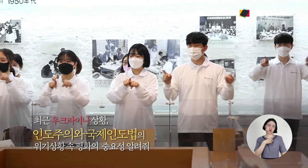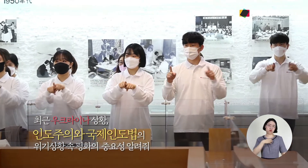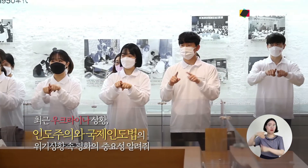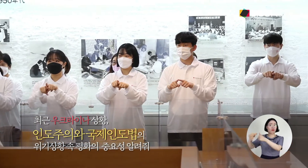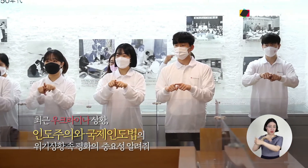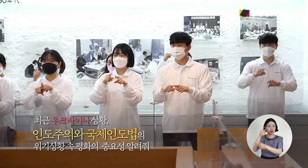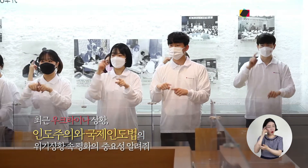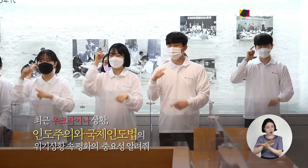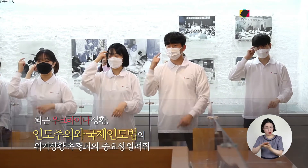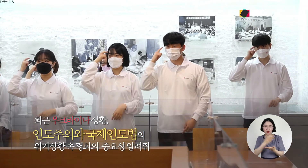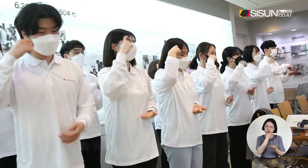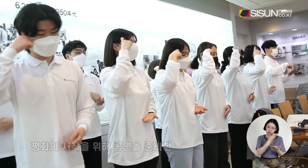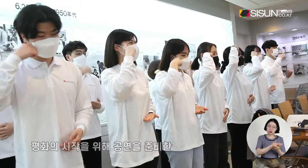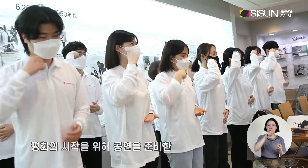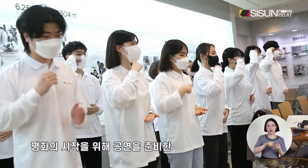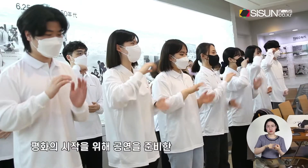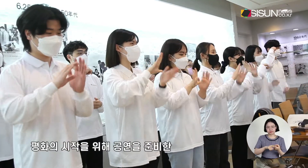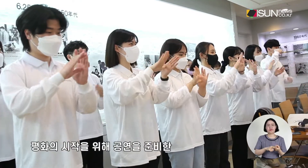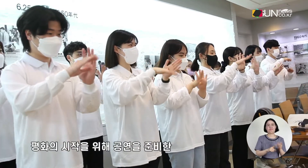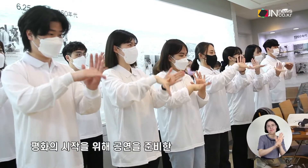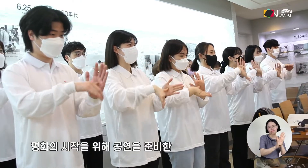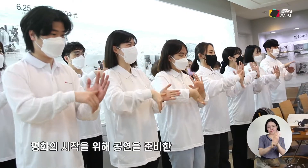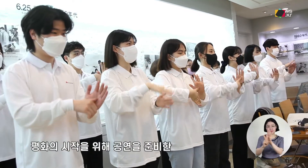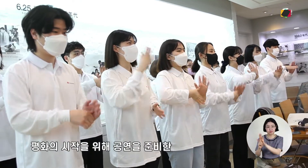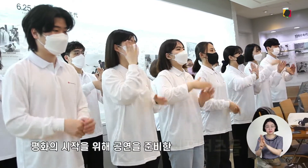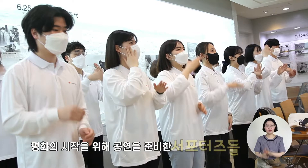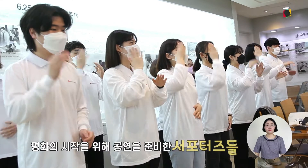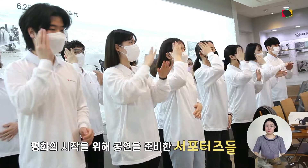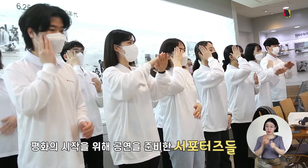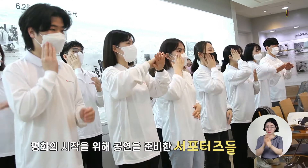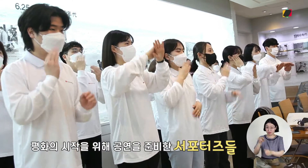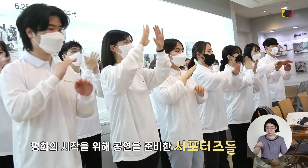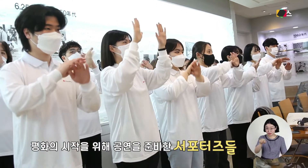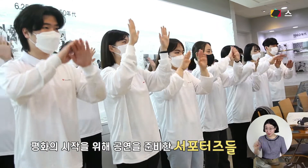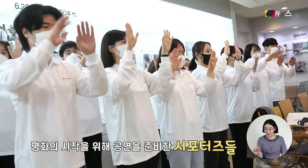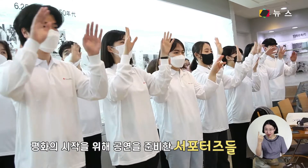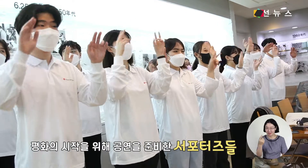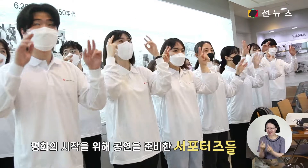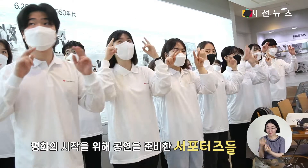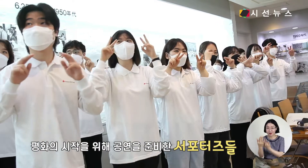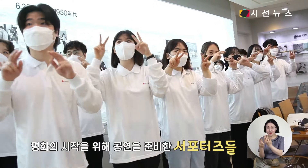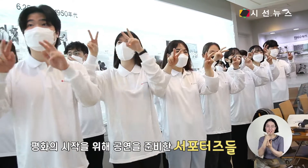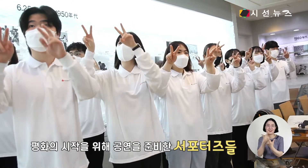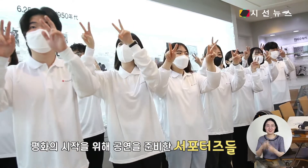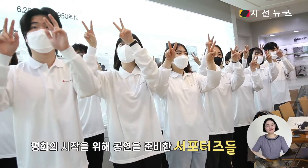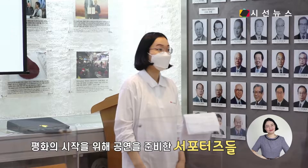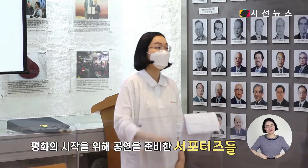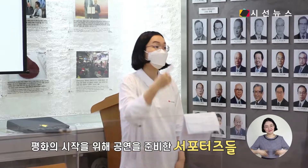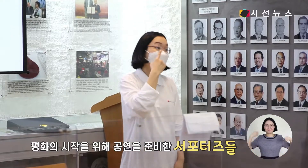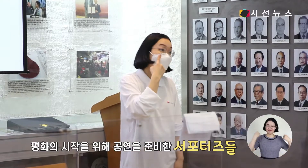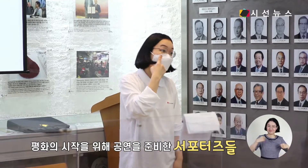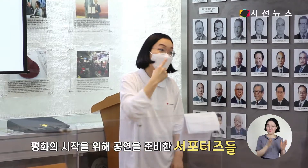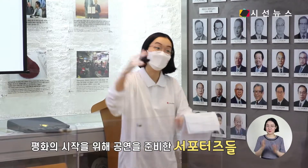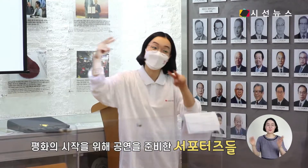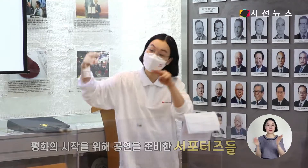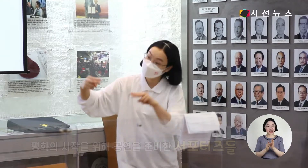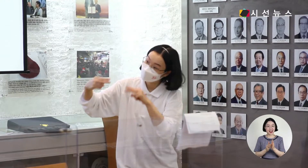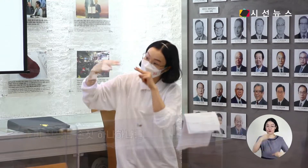중요성을 알려주는데요. 이에 서포터즈들은 그 시작의 불씨가 되기 위해 따뜻한 공연을 준비한다고